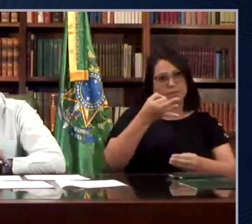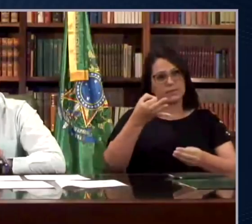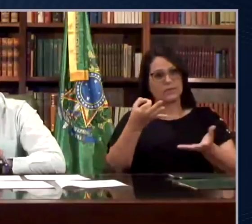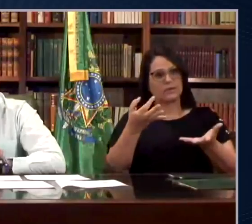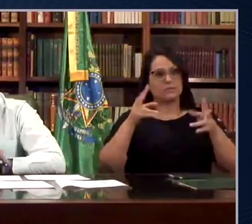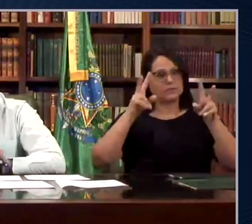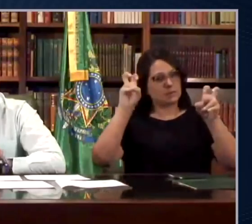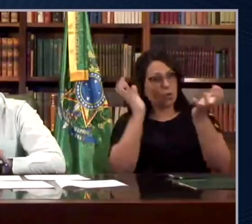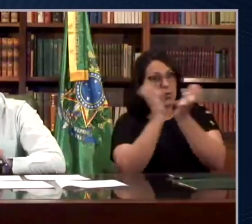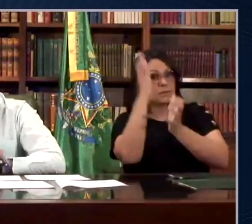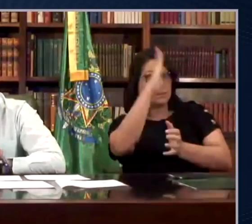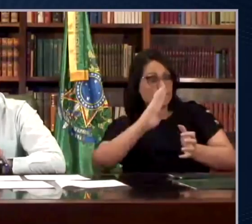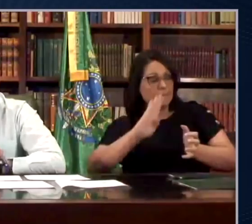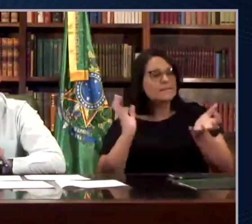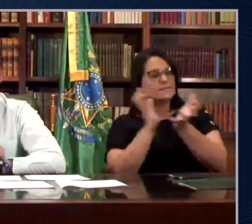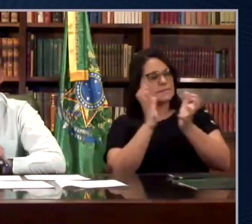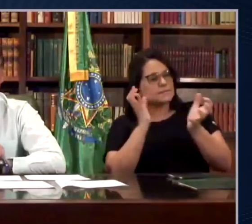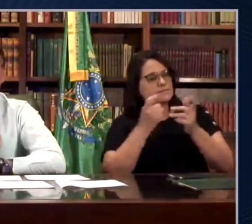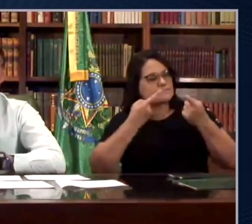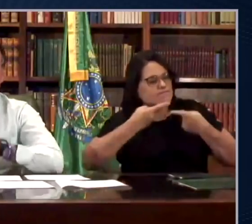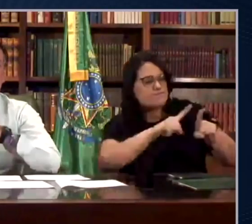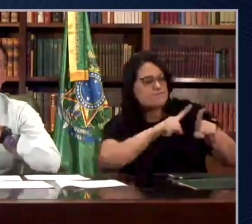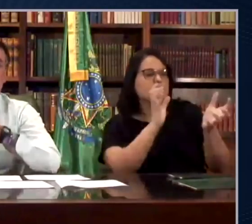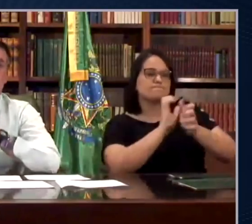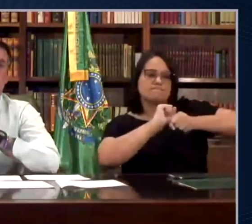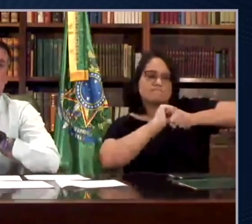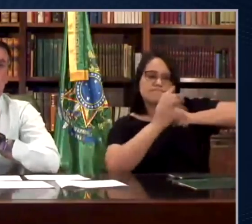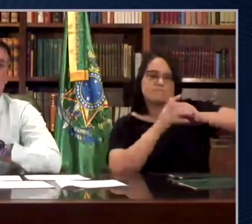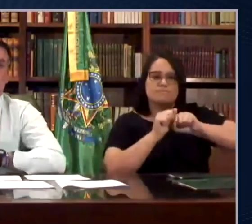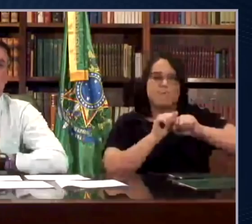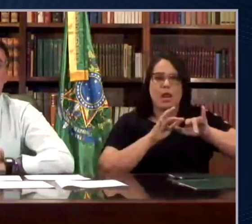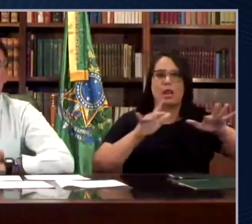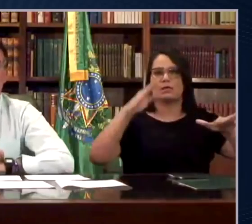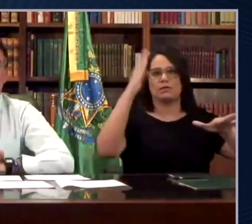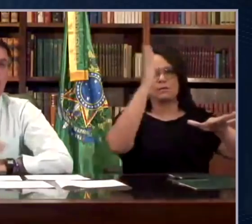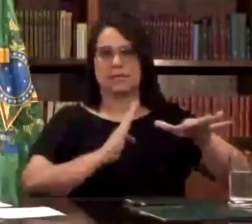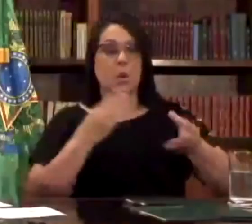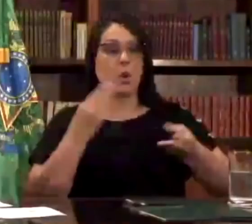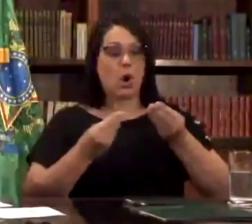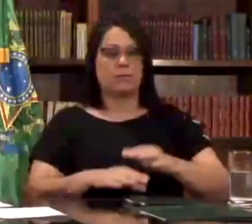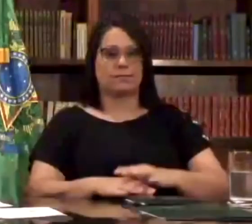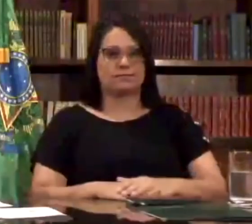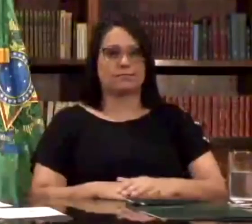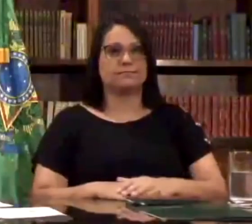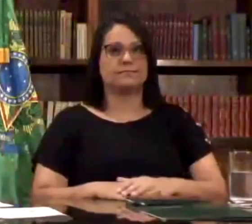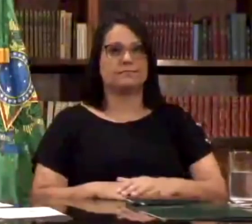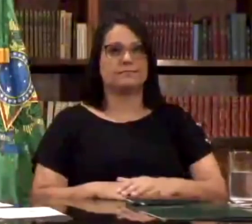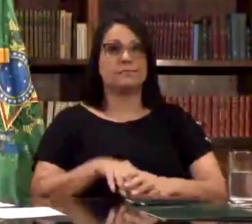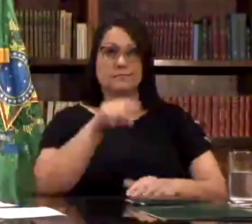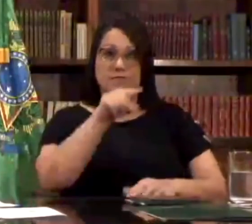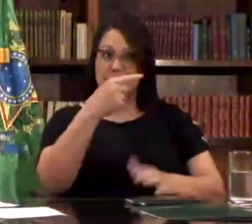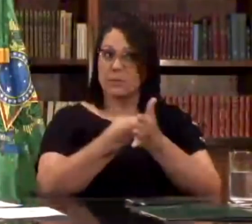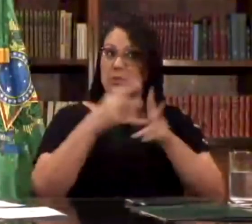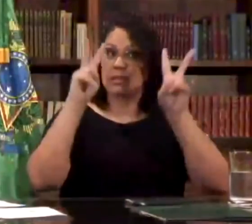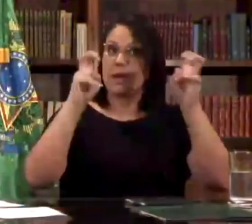combate à epidemia de coronavírus hoje no Brasil. Como é que está o quadro? Hoje, você perguntou